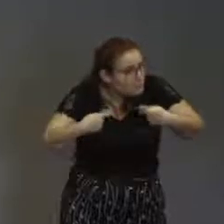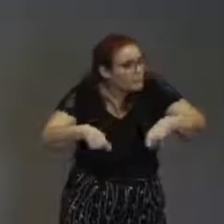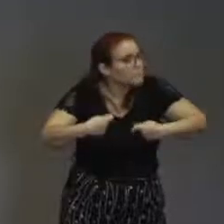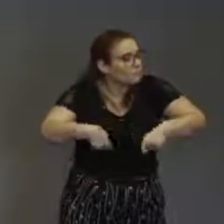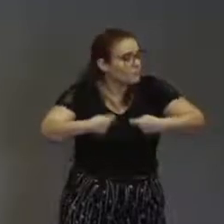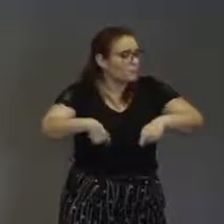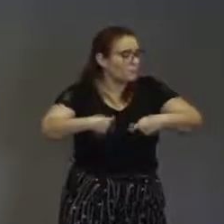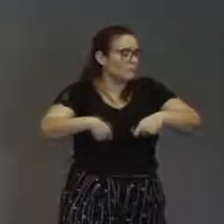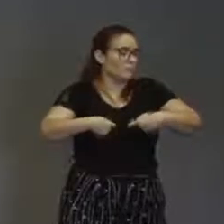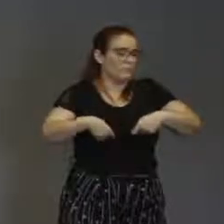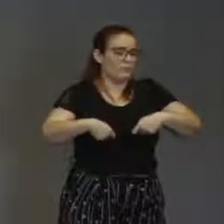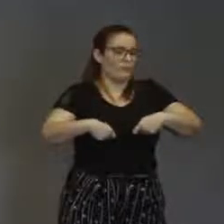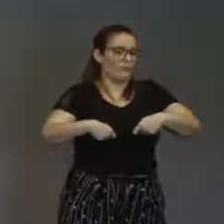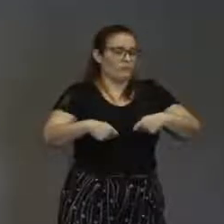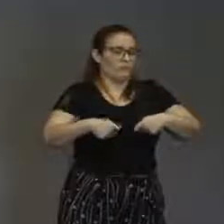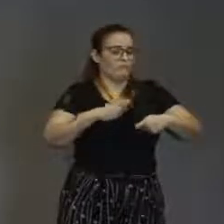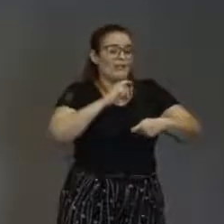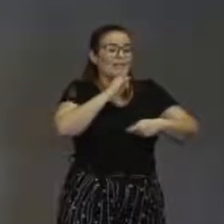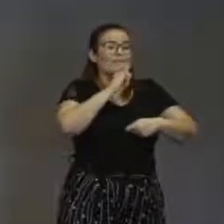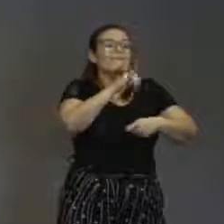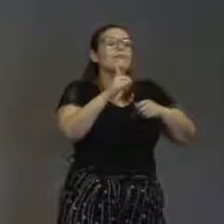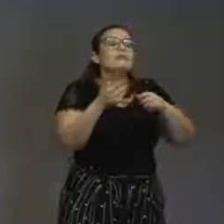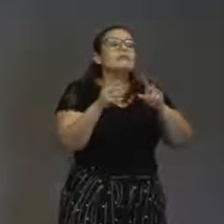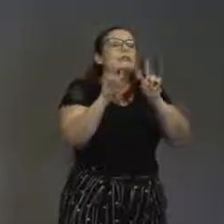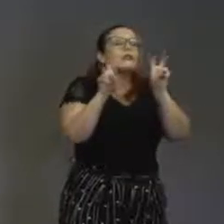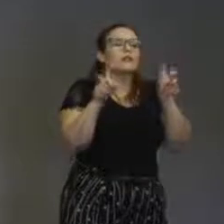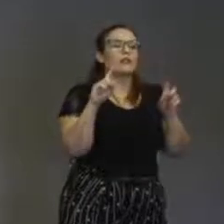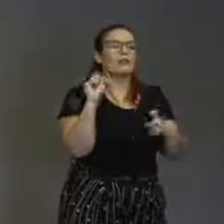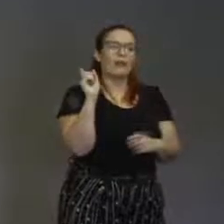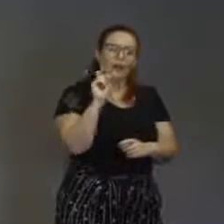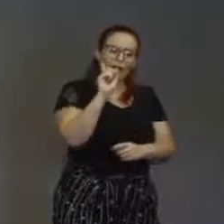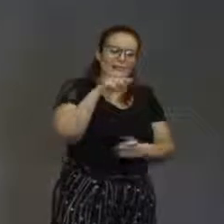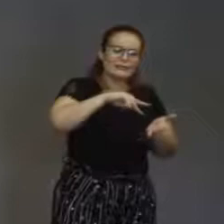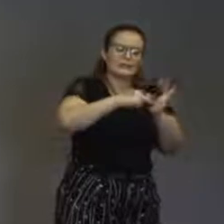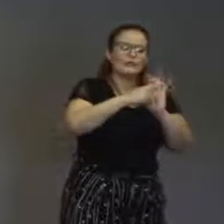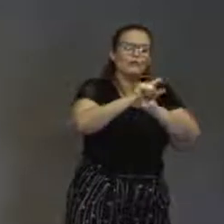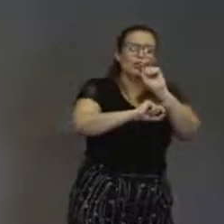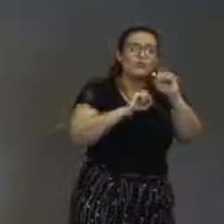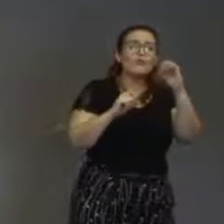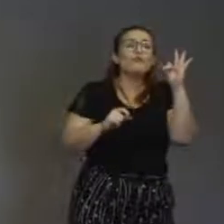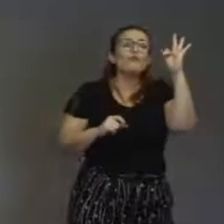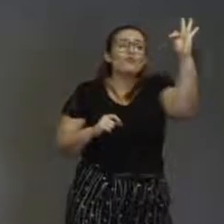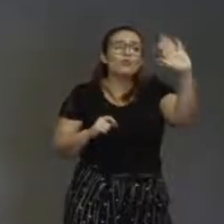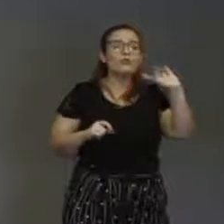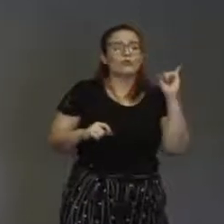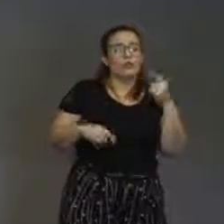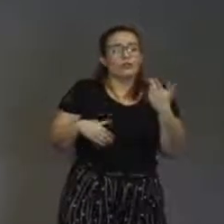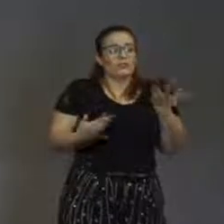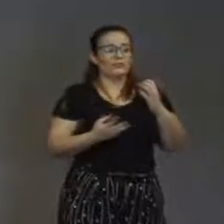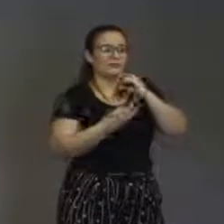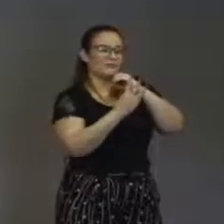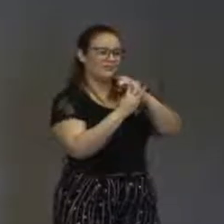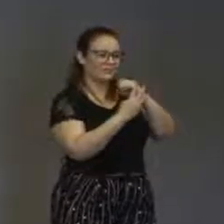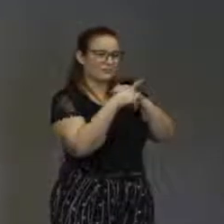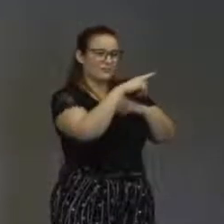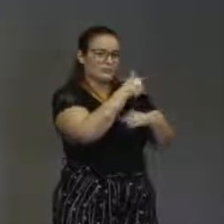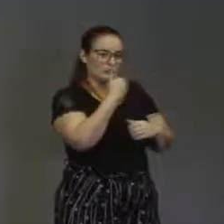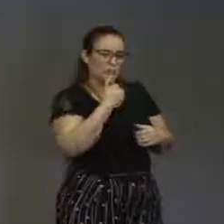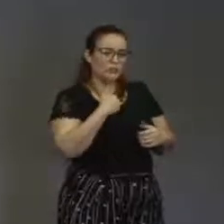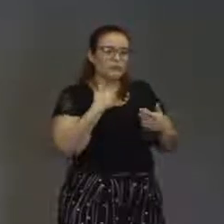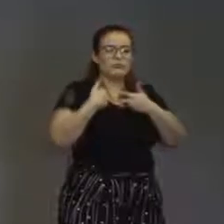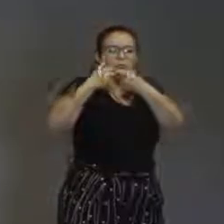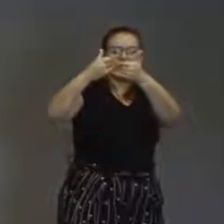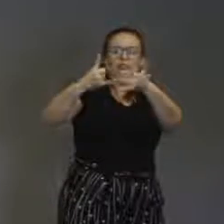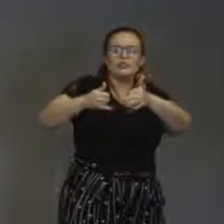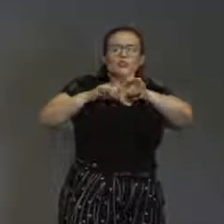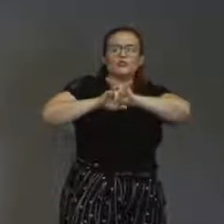né? A gente está falando do nosso futuro. E, a pedido da Fundação, eles pediram para eu contextualizar, né, um pouco a